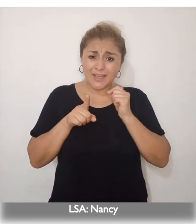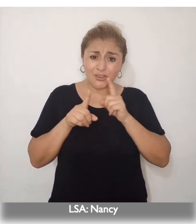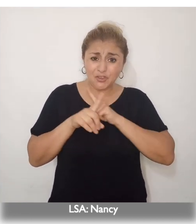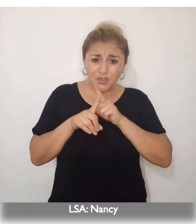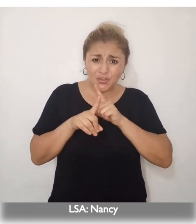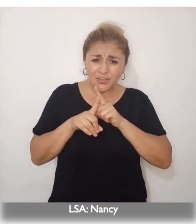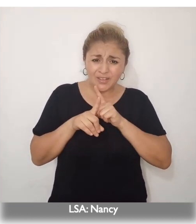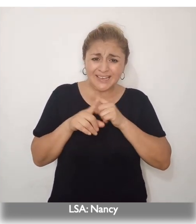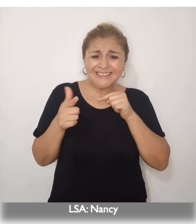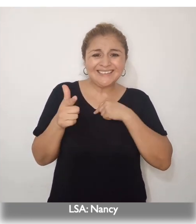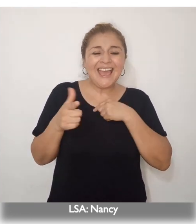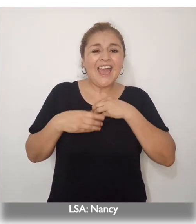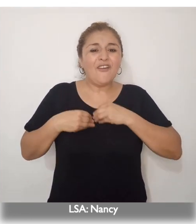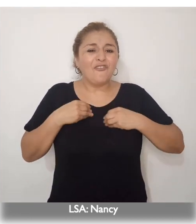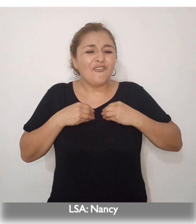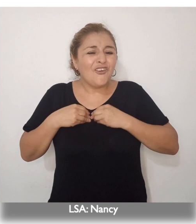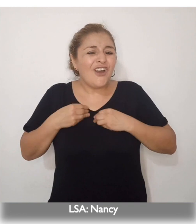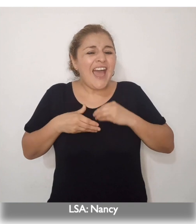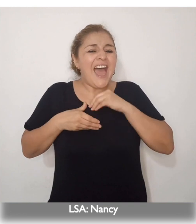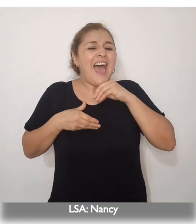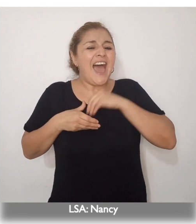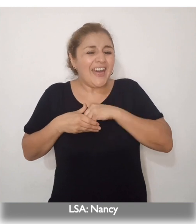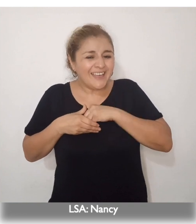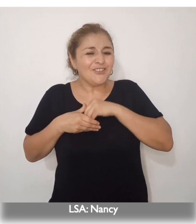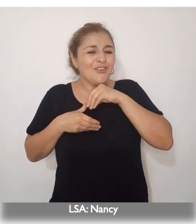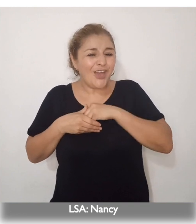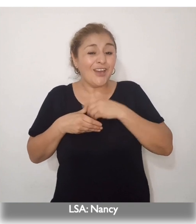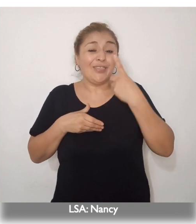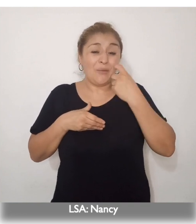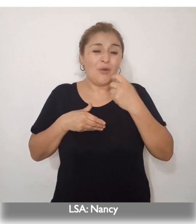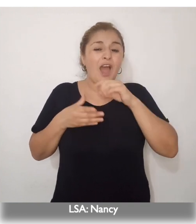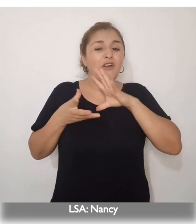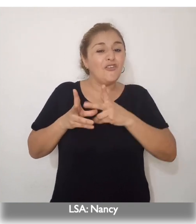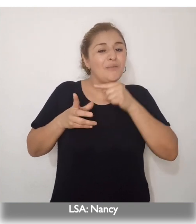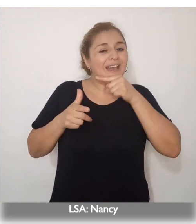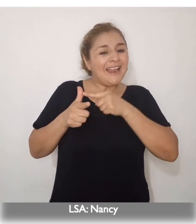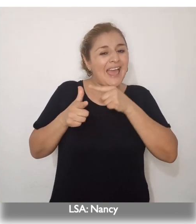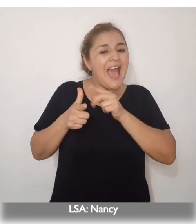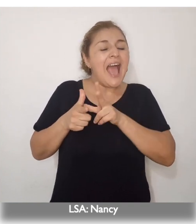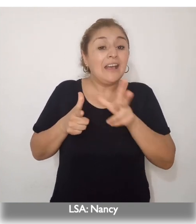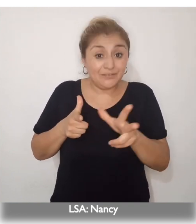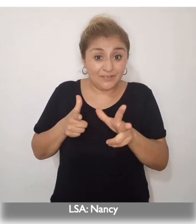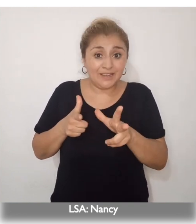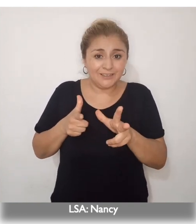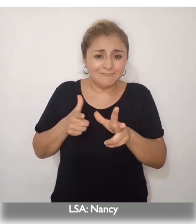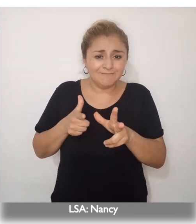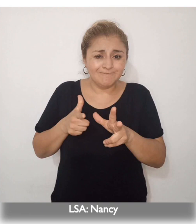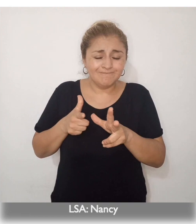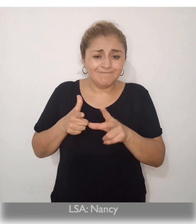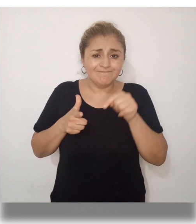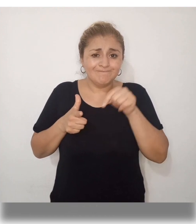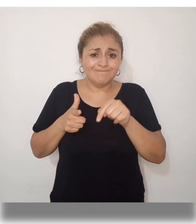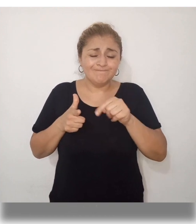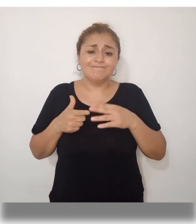sin embargo el padre lo Llama a reflexionar sobre su condición y su relación